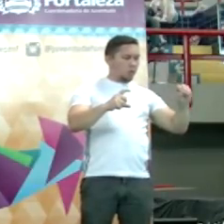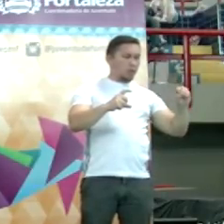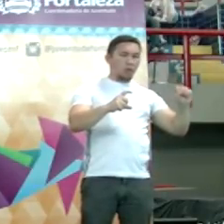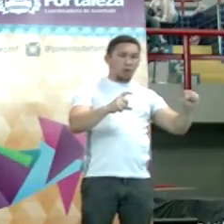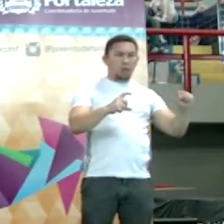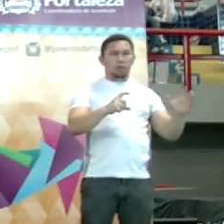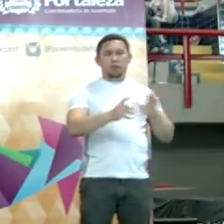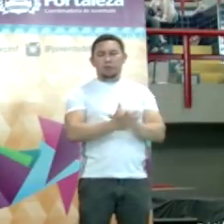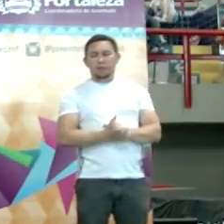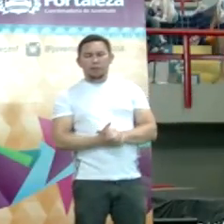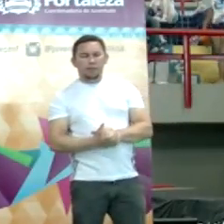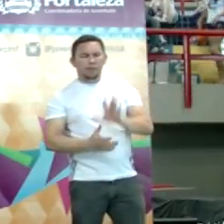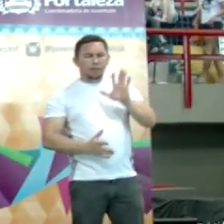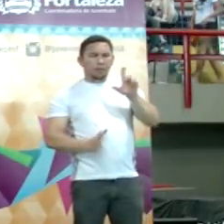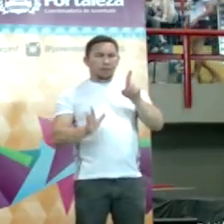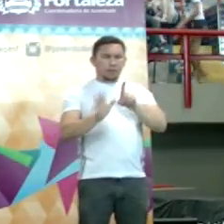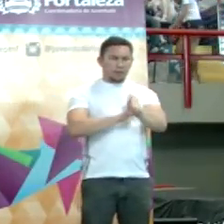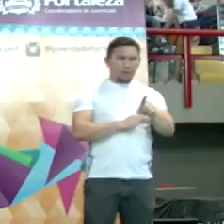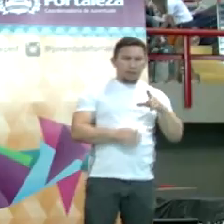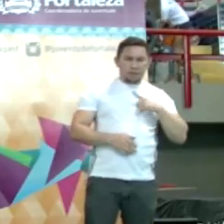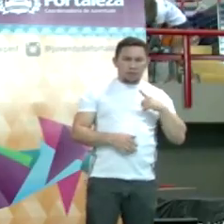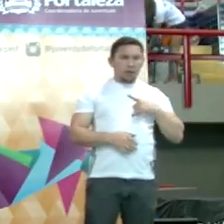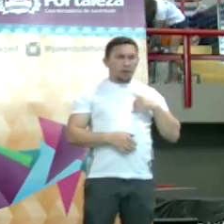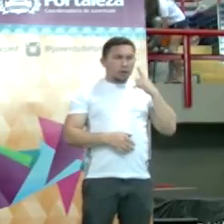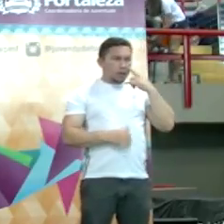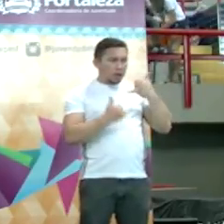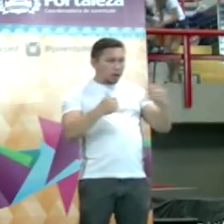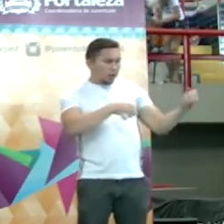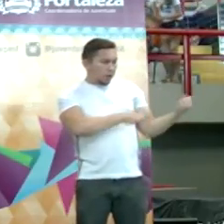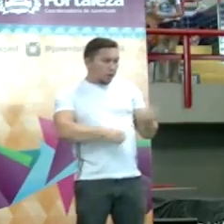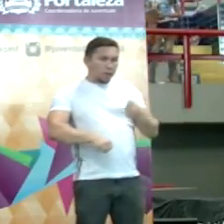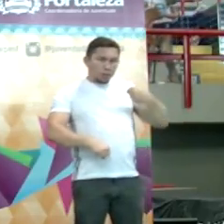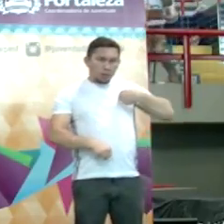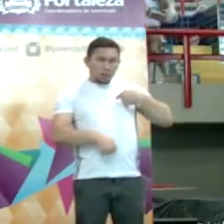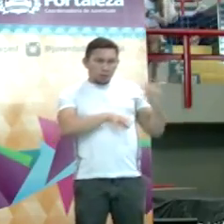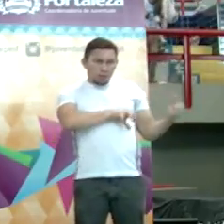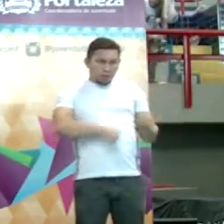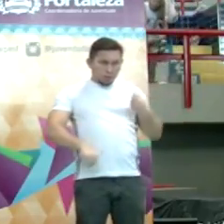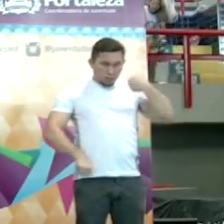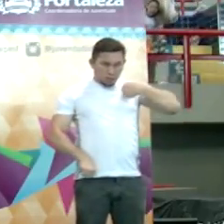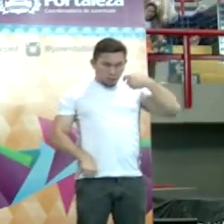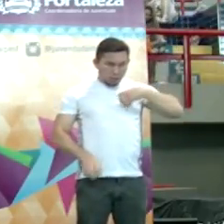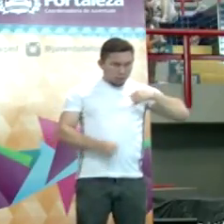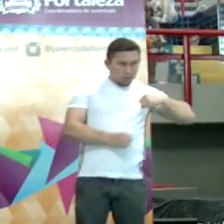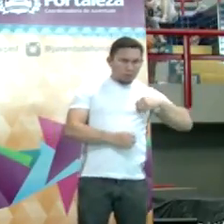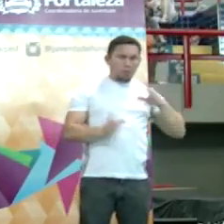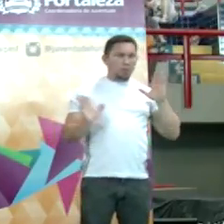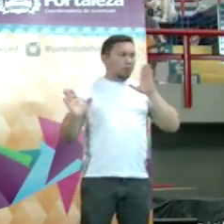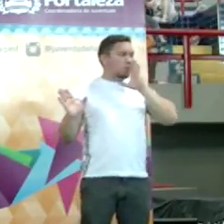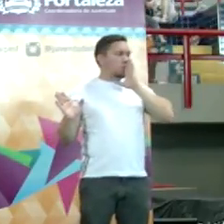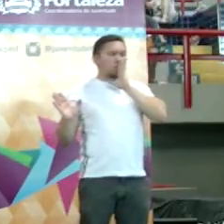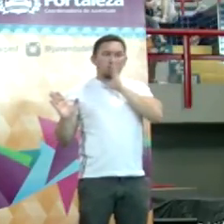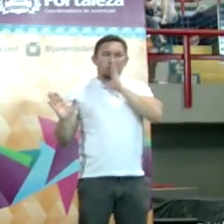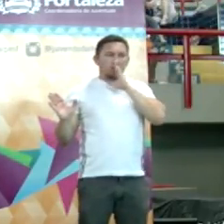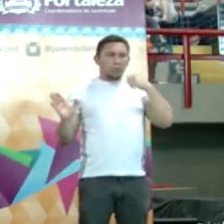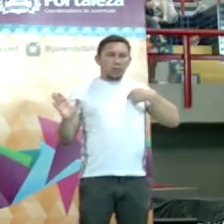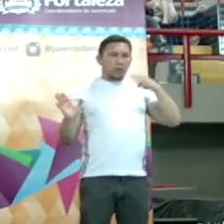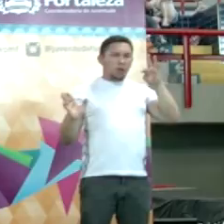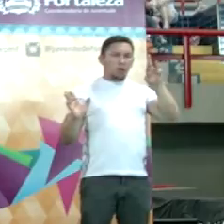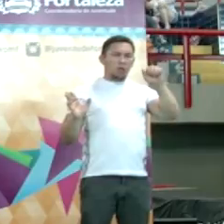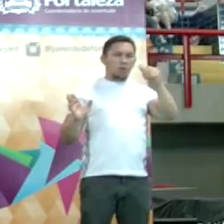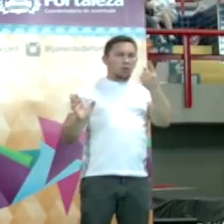mim. Tem algum fio me puxando? Tem algum fio me puxando? Então não tem nenhuma